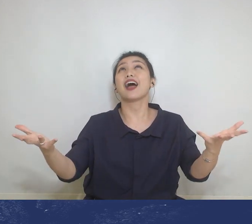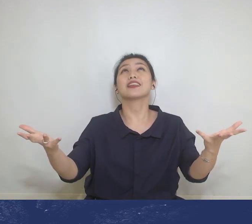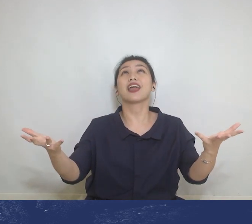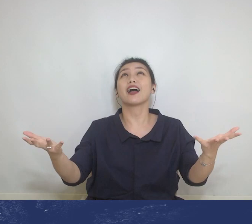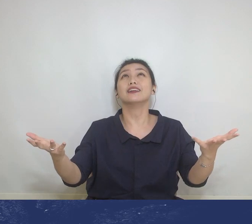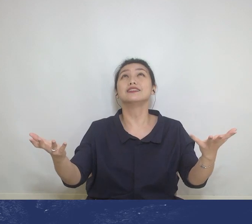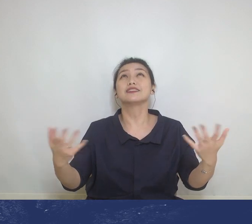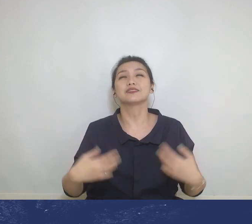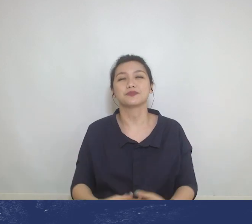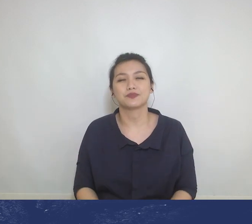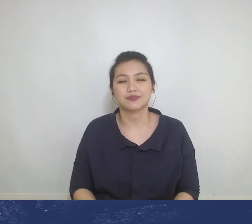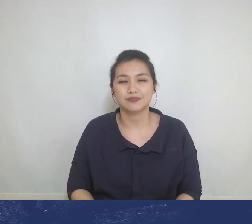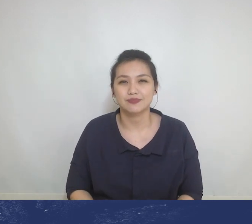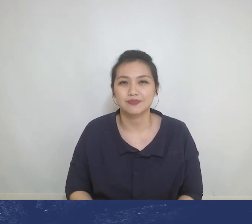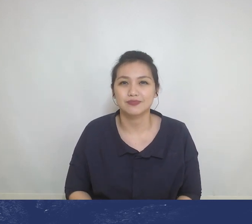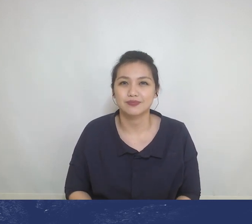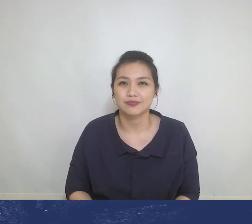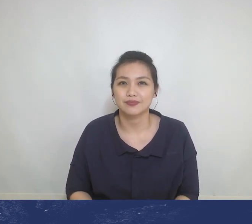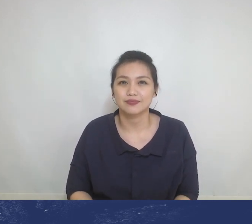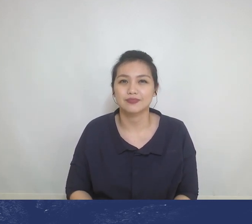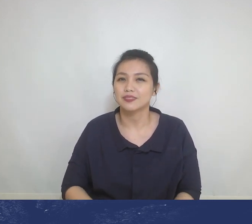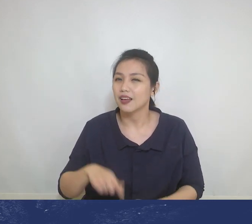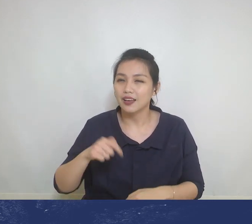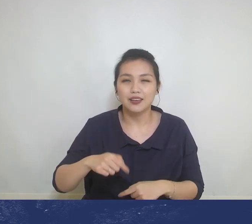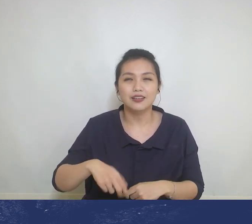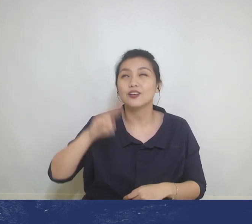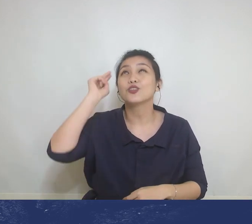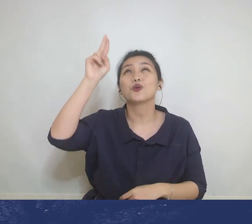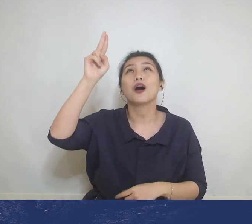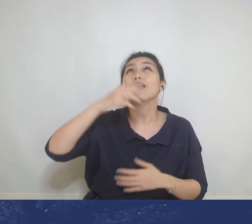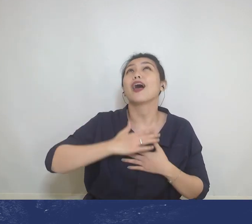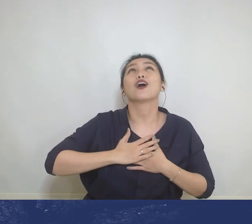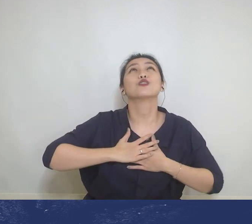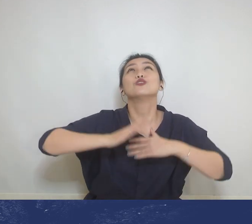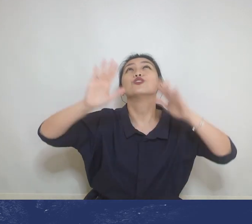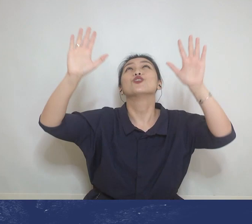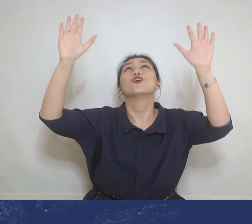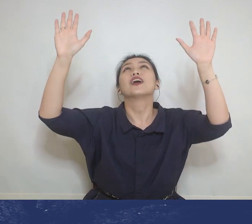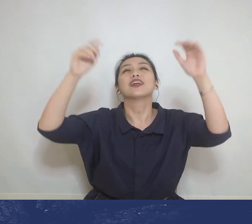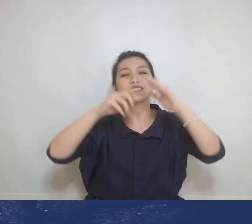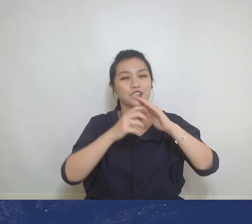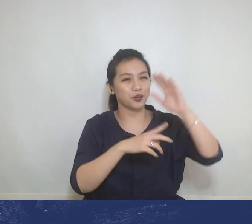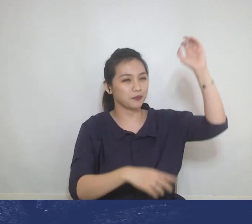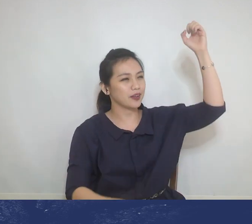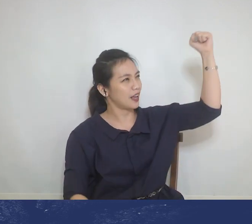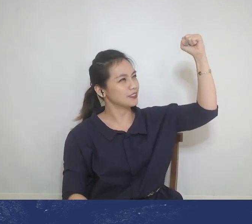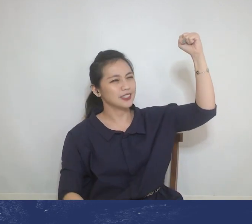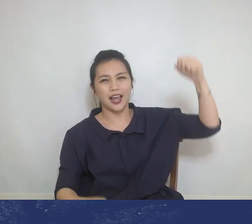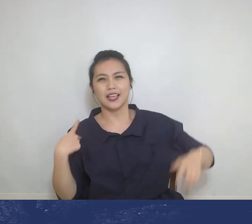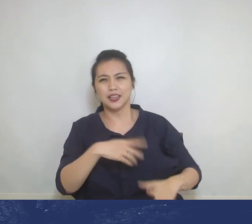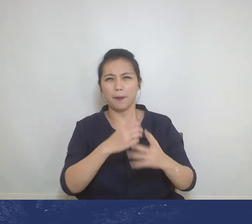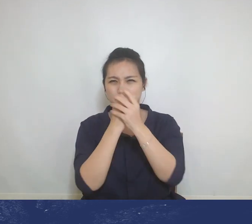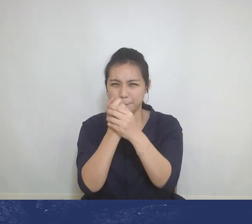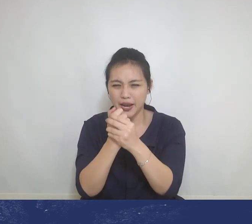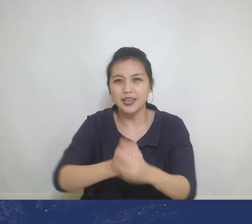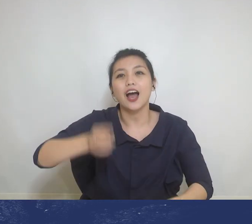bukan datang memakai kesempurnaanku Tuhan, tapi aku datang apa adanya Tuhan. Ini Tuhan aku Tuhan. Dan tangan kita satunya kita